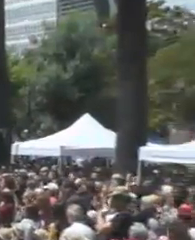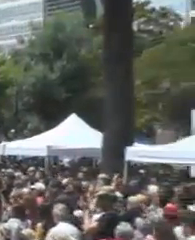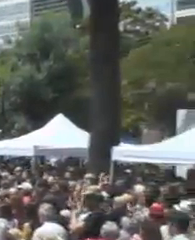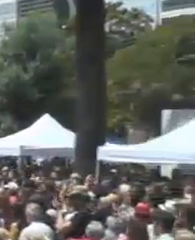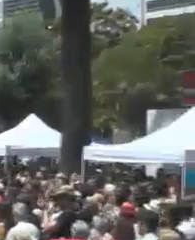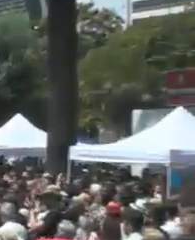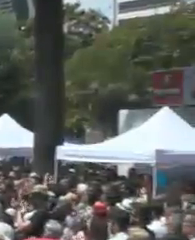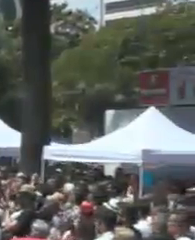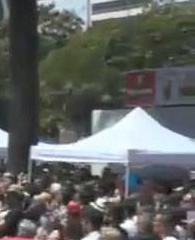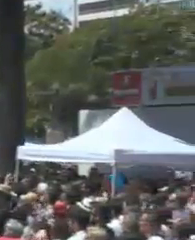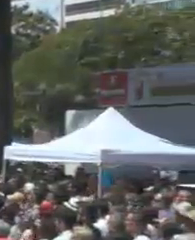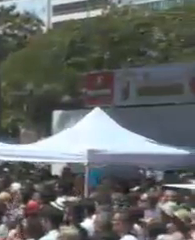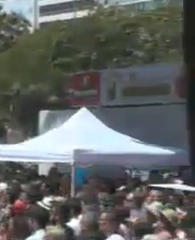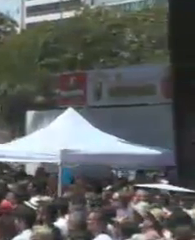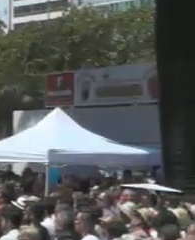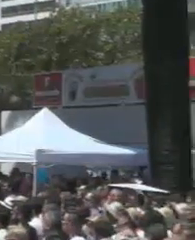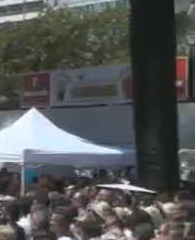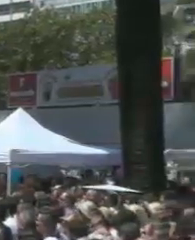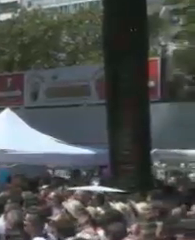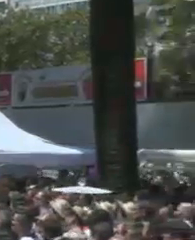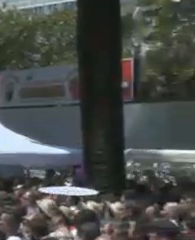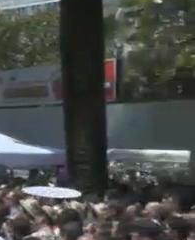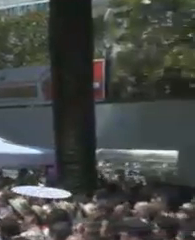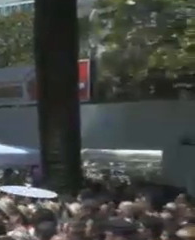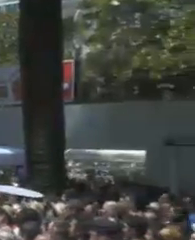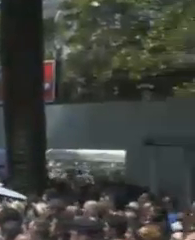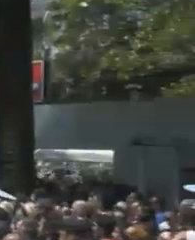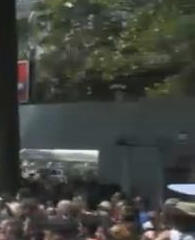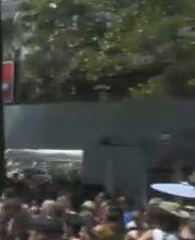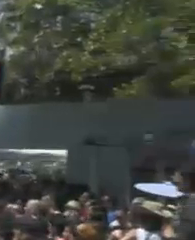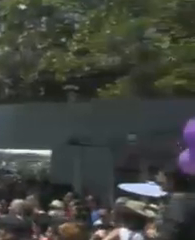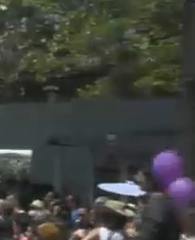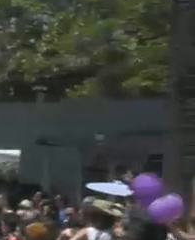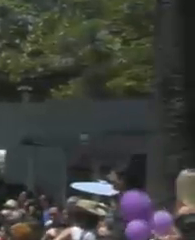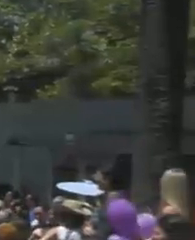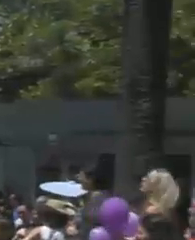Es que hace calor, a mí me habían dicho que en Coruña hacía frío y hace un calor.